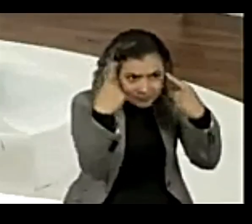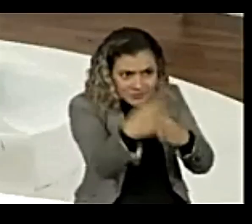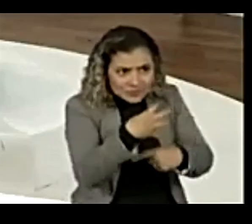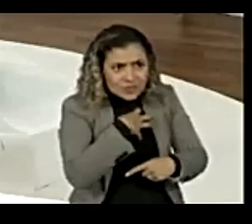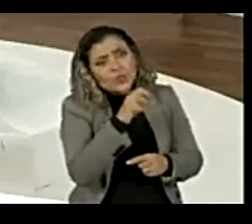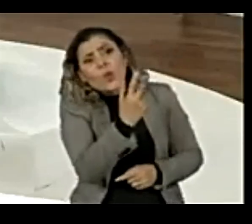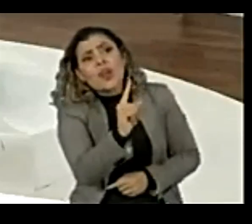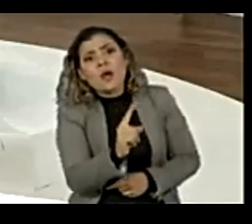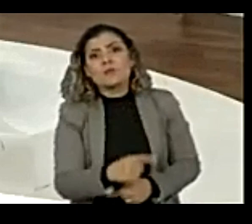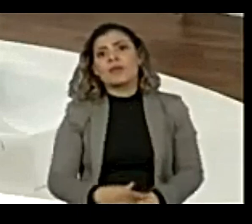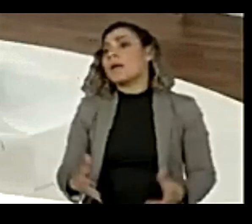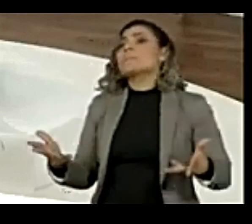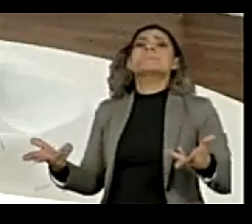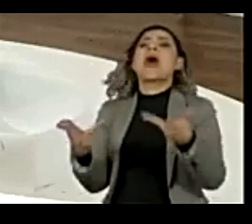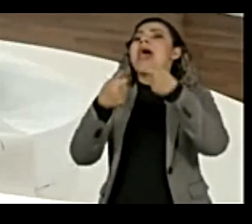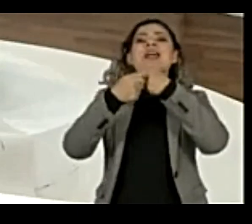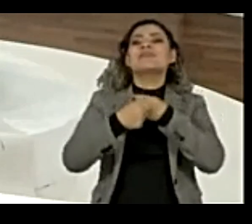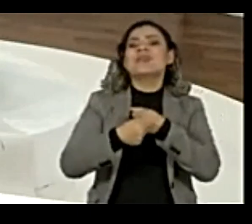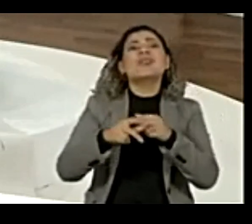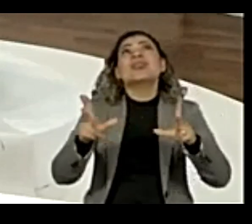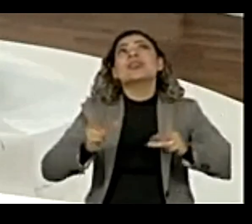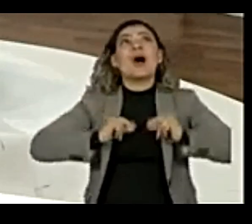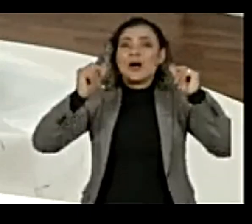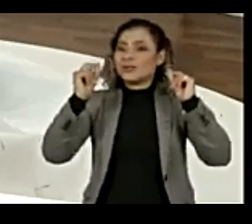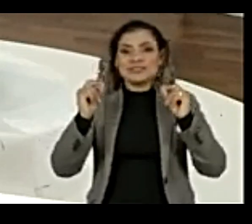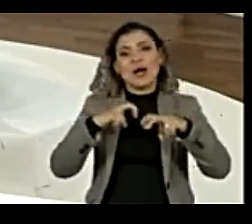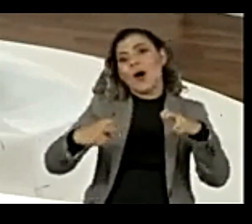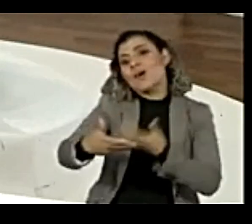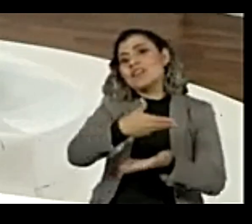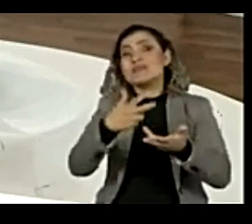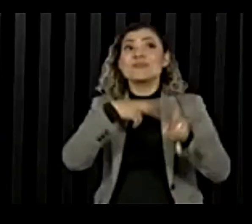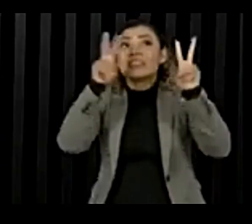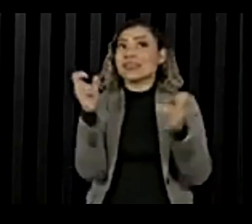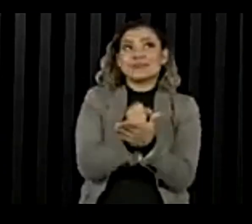Ah, maravilhoso! Estou falando sobre Minecraft em modo criativo no Roda Viva.